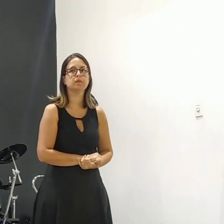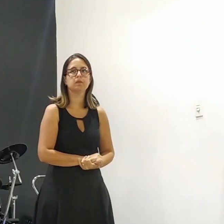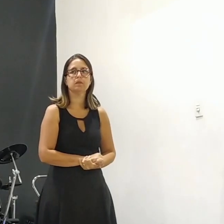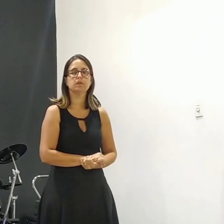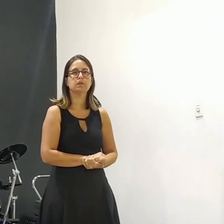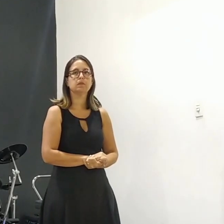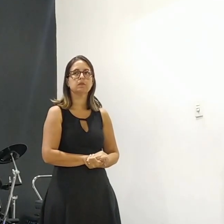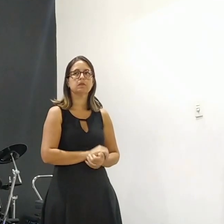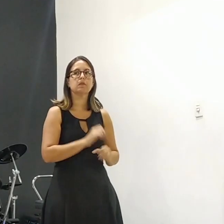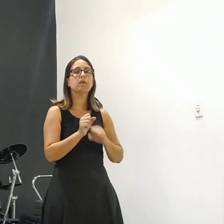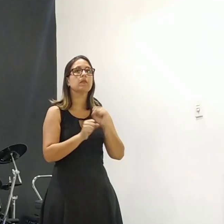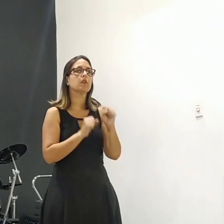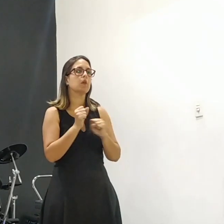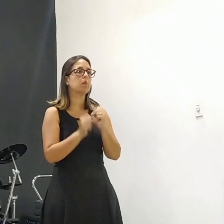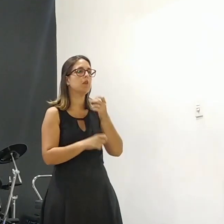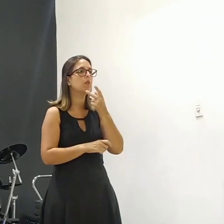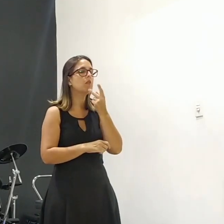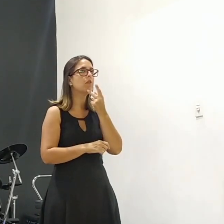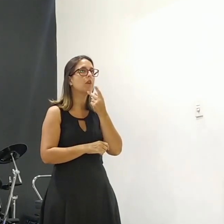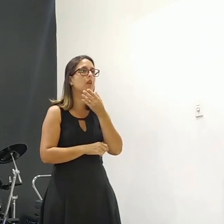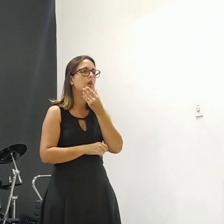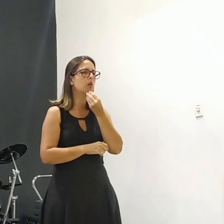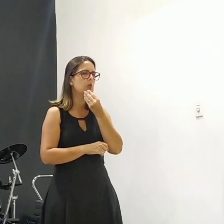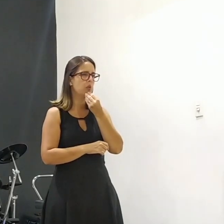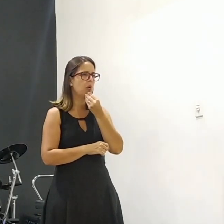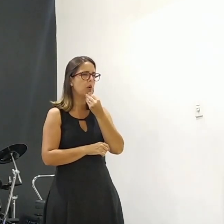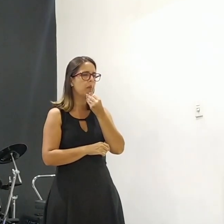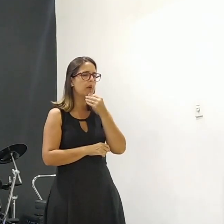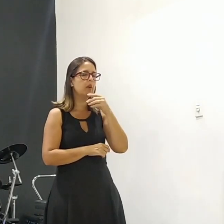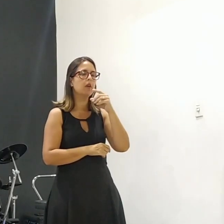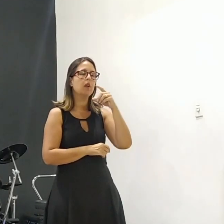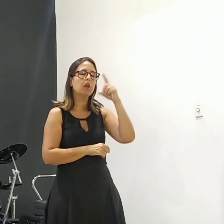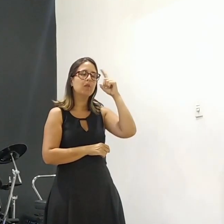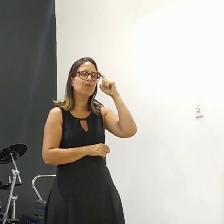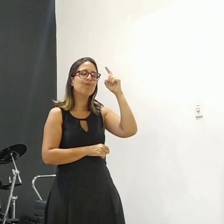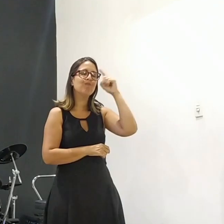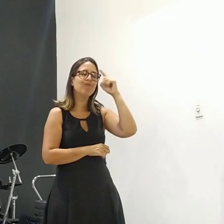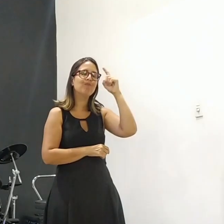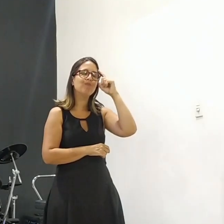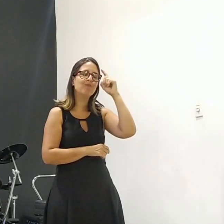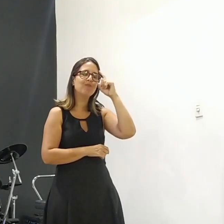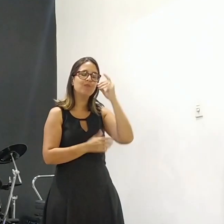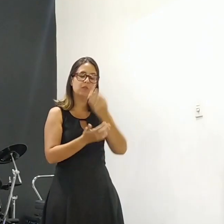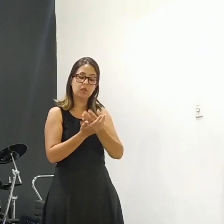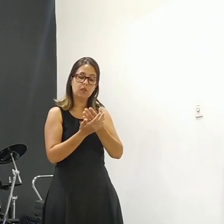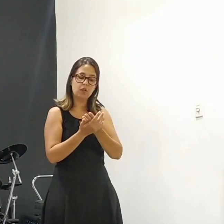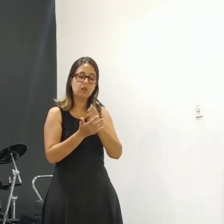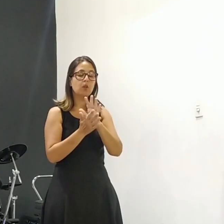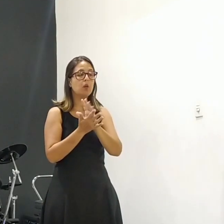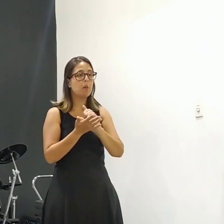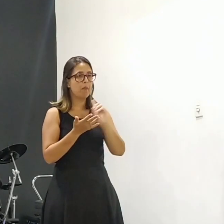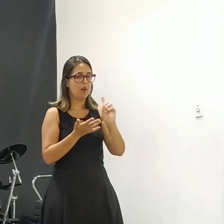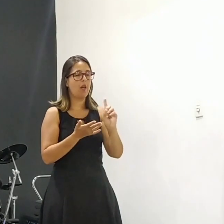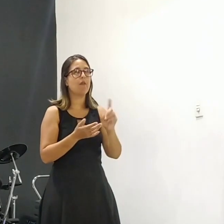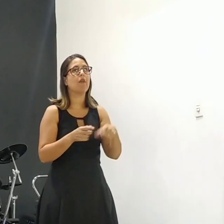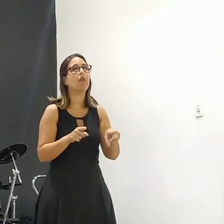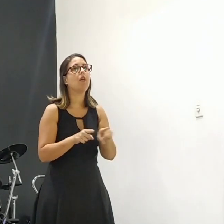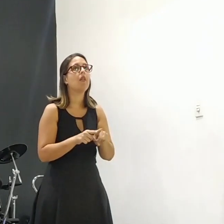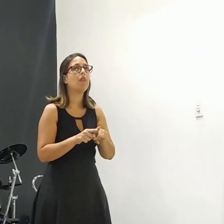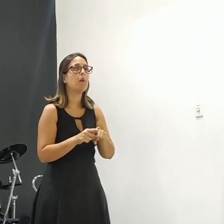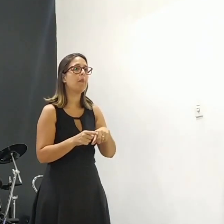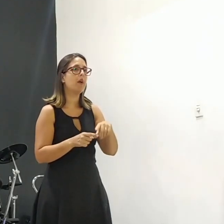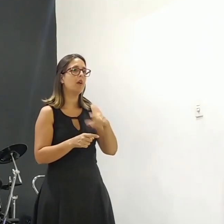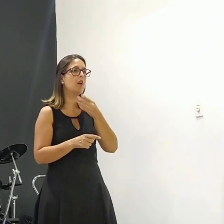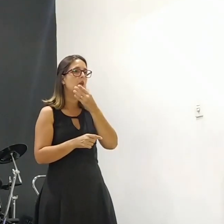o salmista fala daquele varão que medita na palavra de Deus. Jeremias vai falar do varão que confia